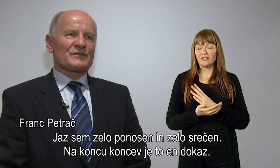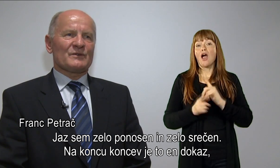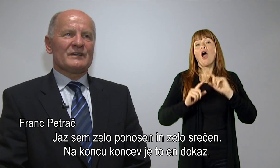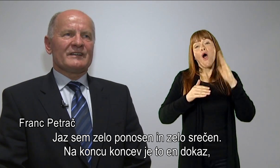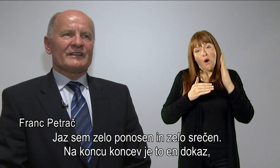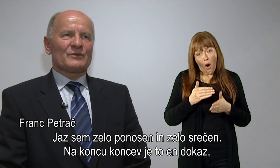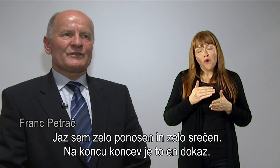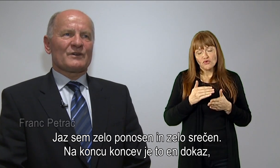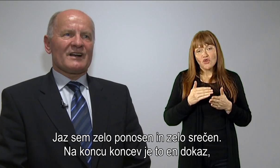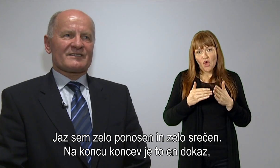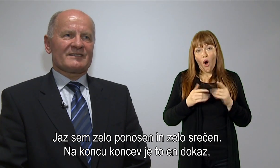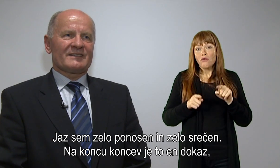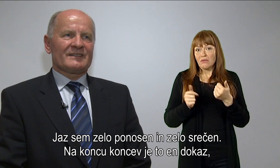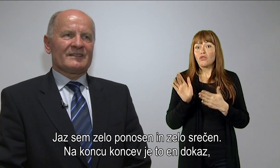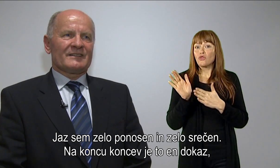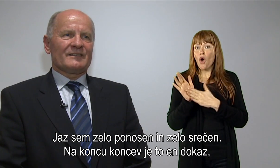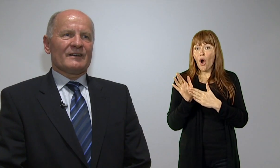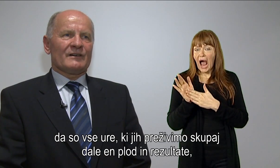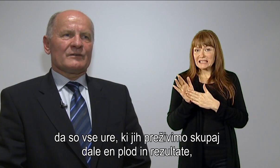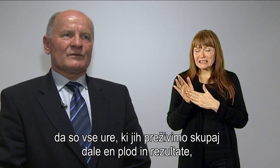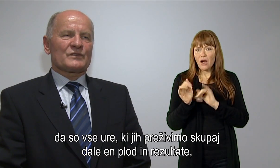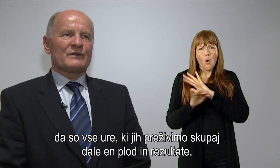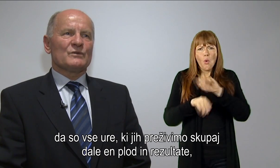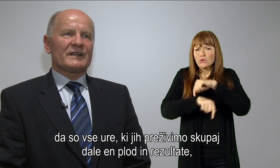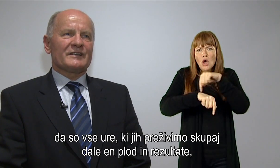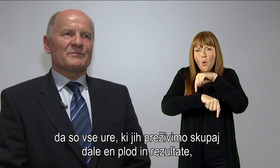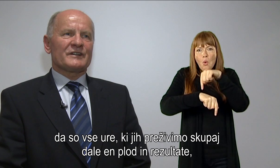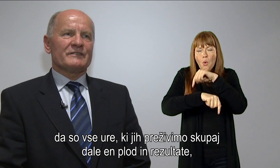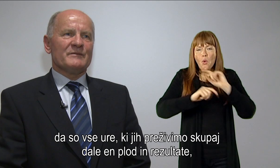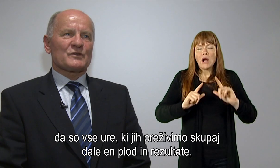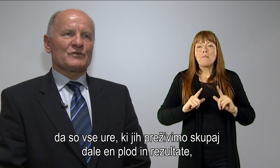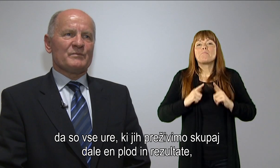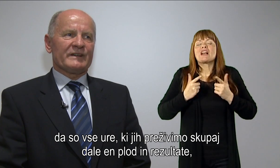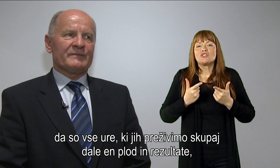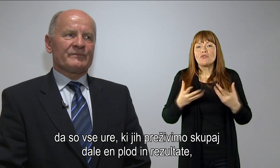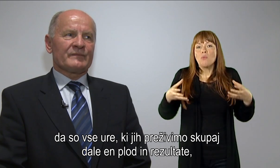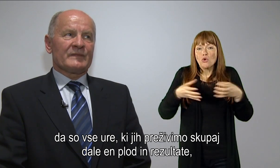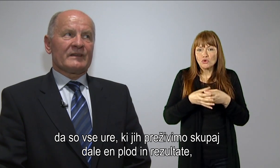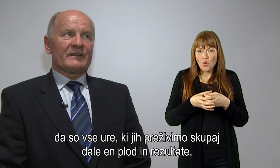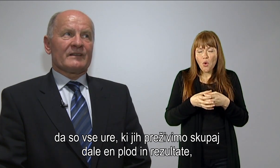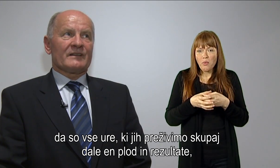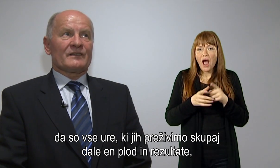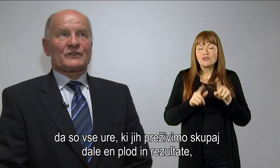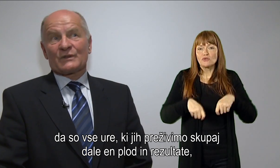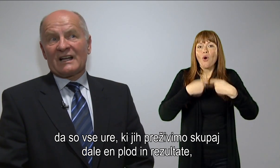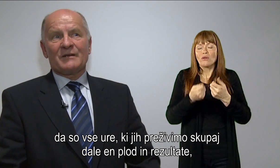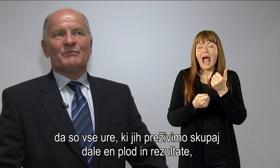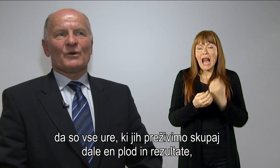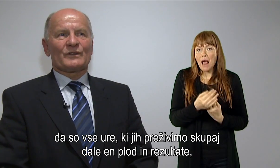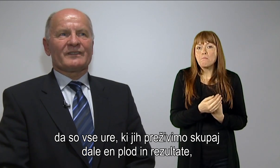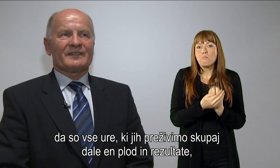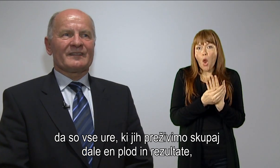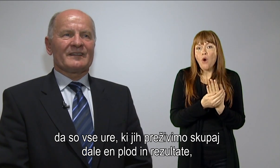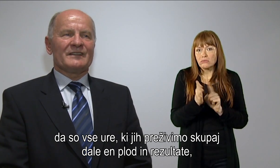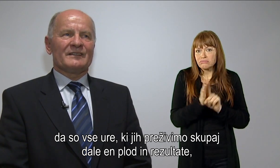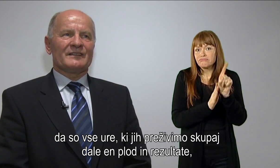koncu koncev je to en dokaz, da vse ure, ki jih preživimo skupaj, so dale en